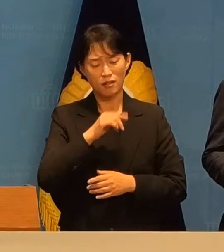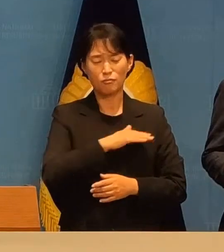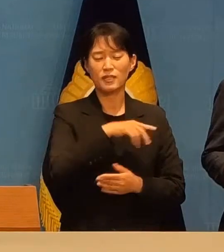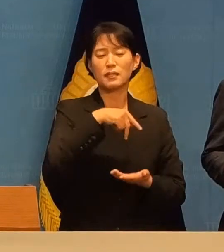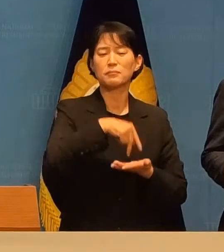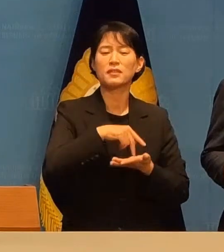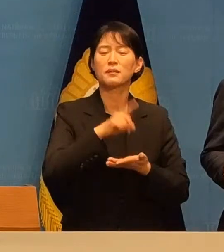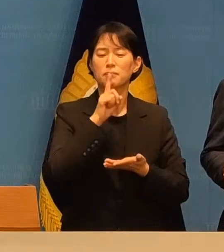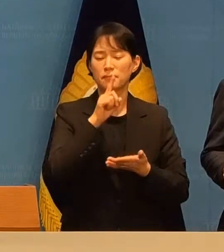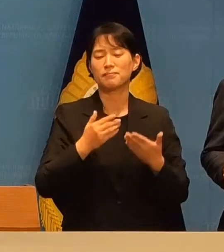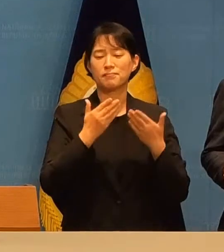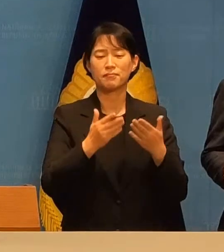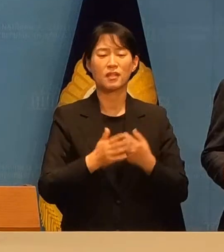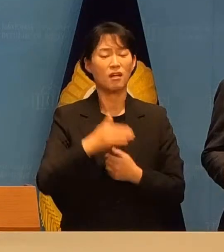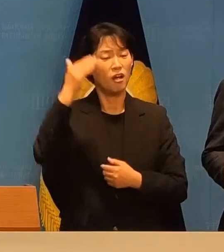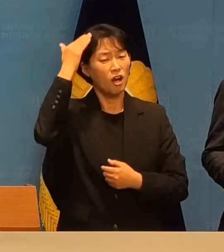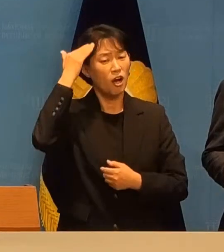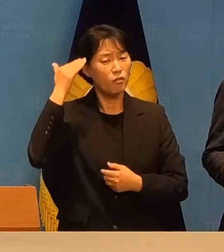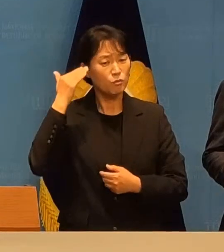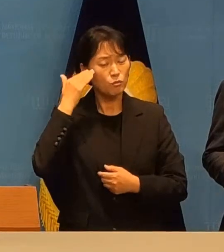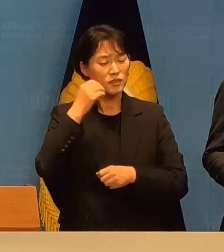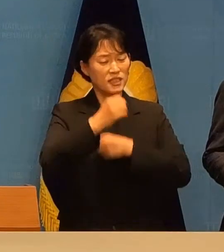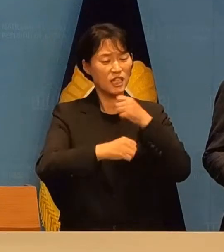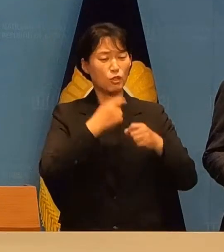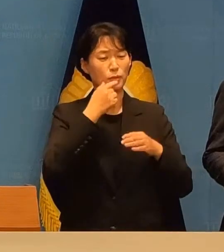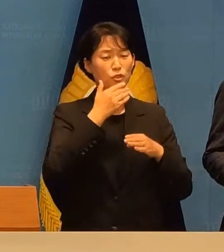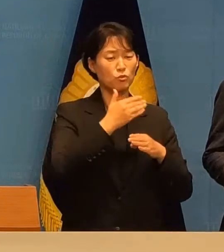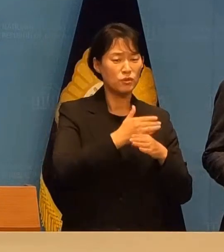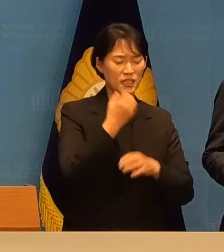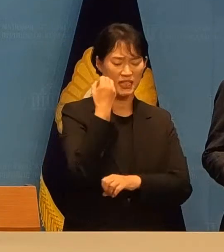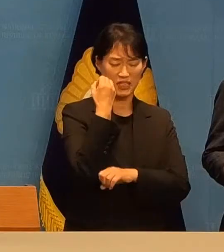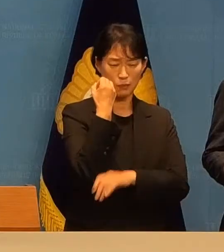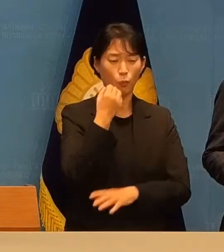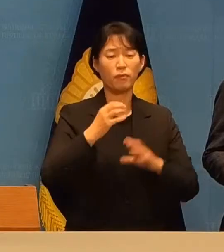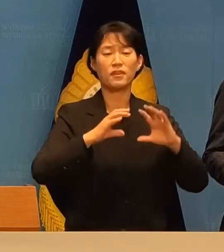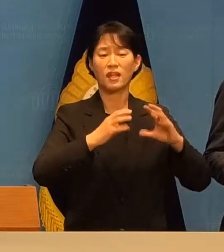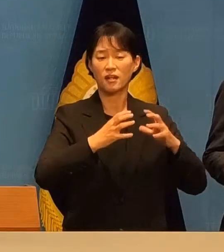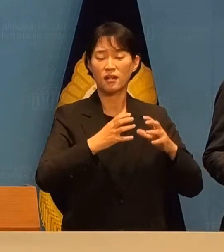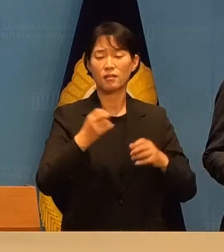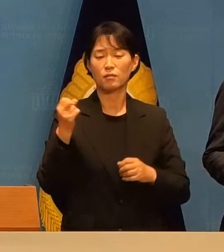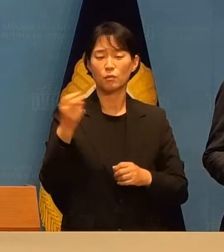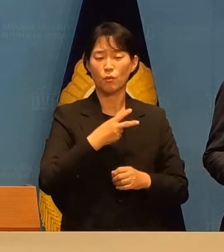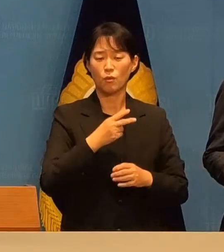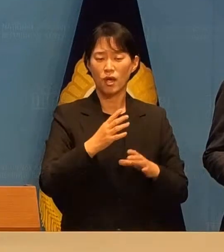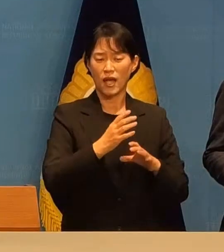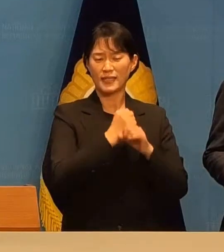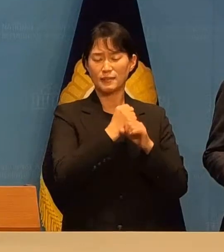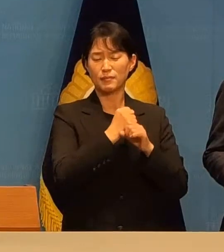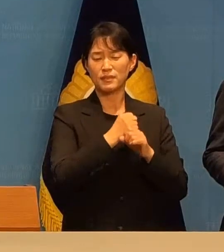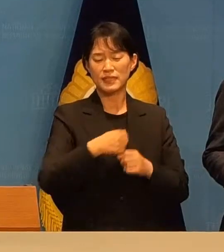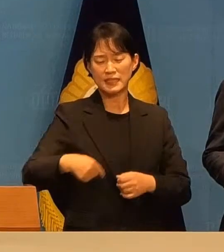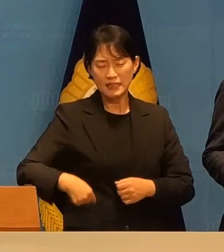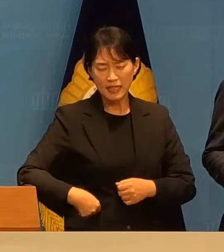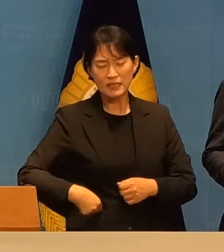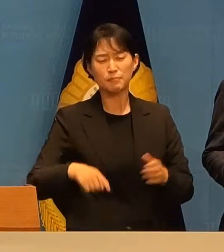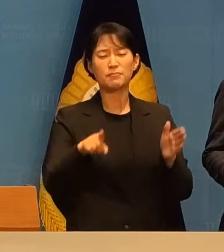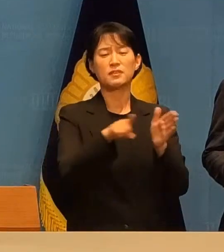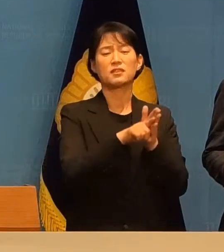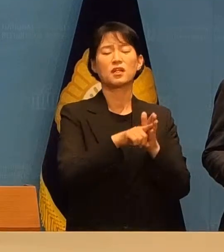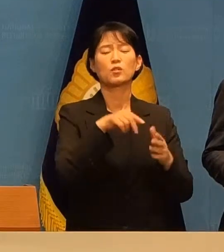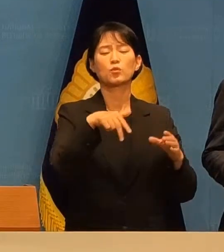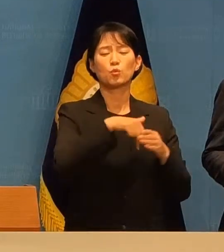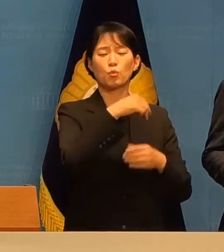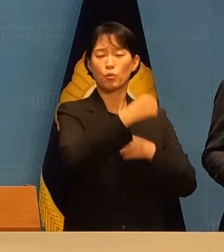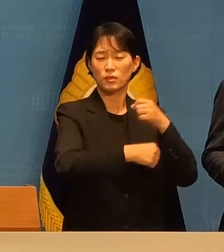입장을 말씀드립니다. 대한민국은 자유민주주의를 기초로 하는 국가이며 그 핵심에는 양심, 신앙,